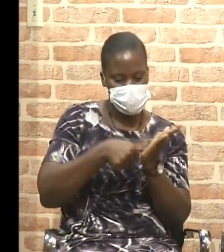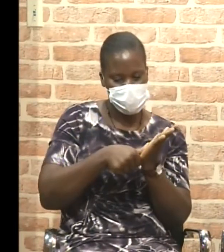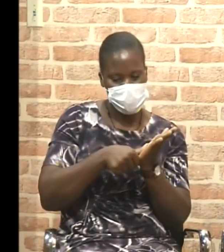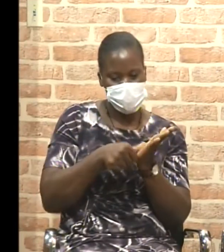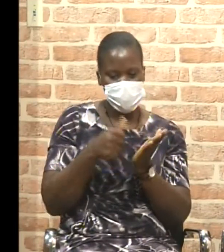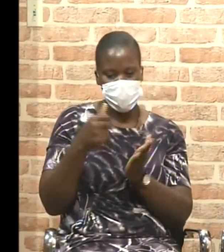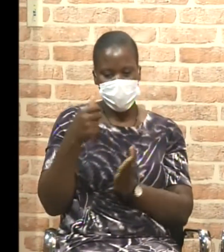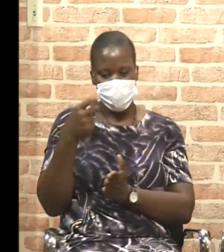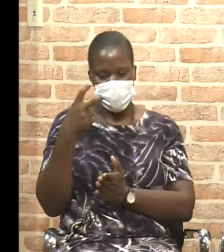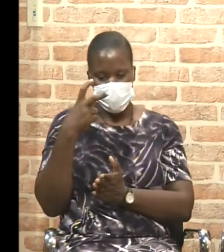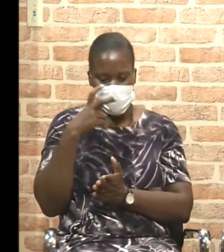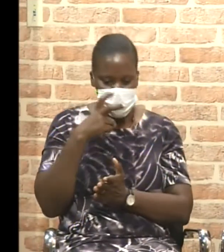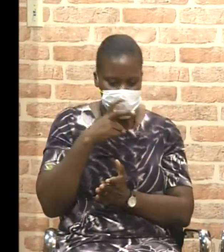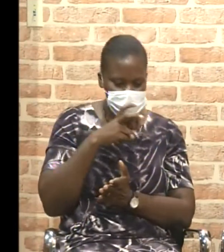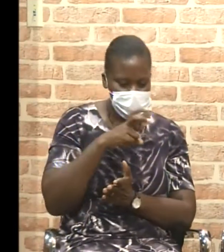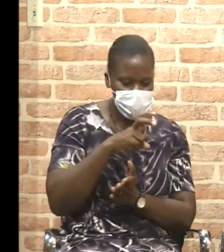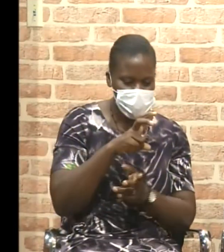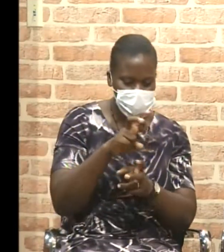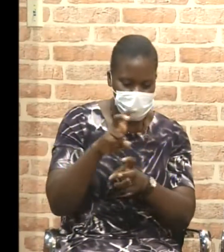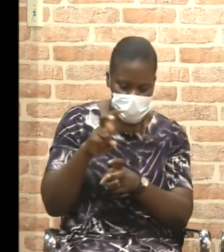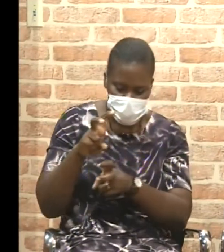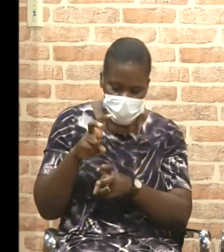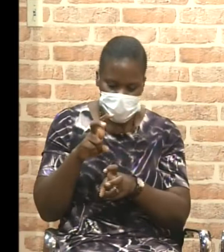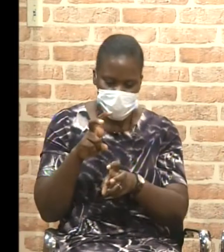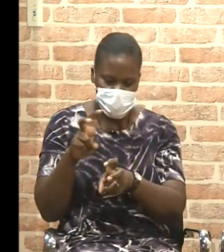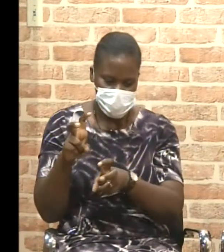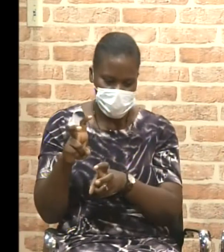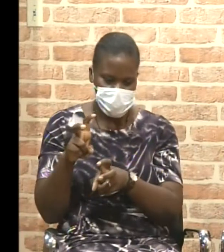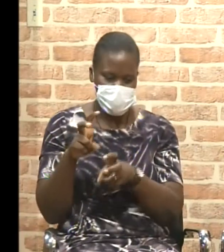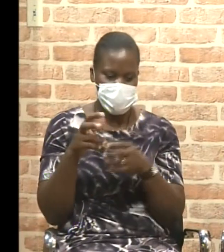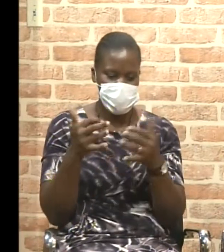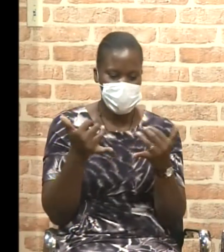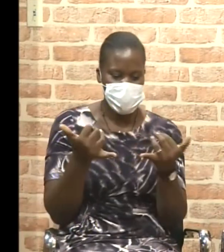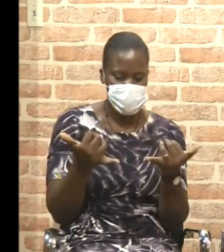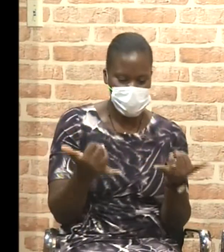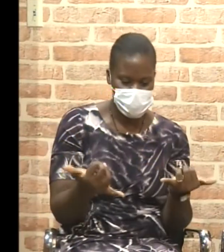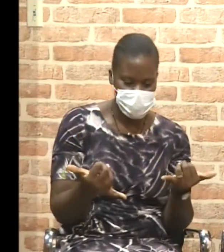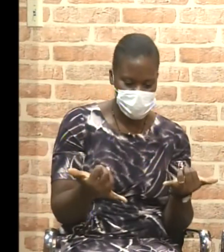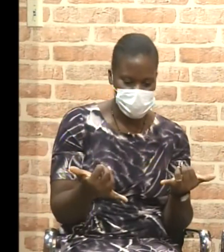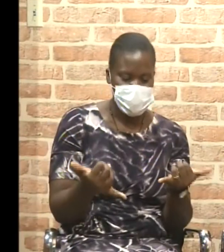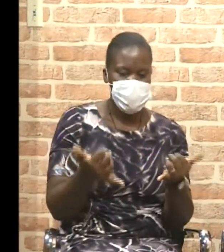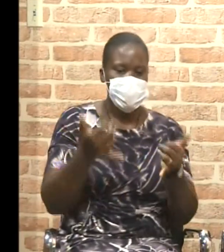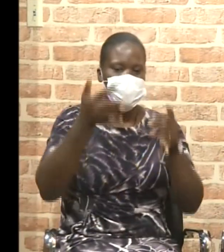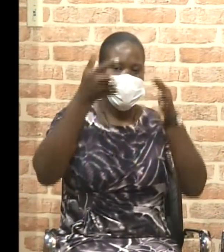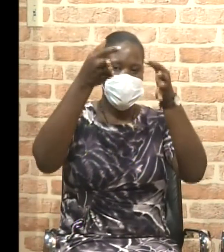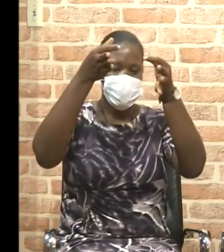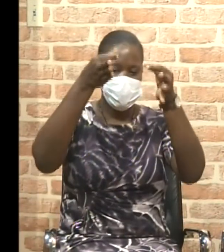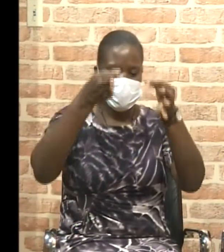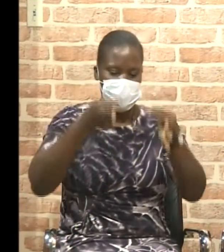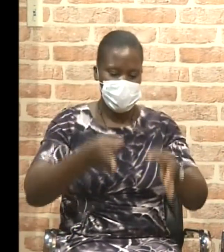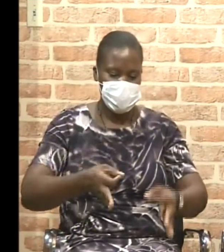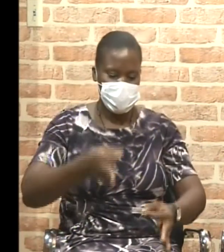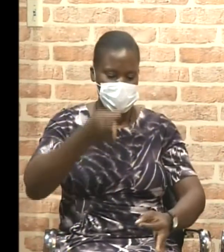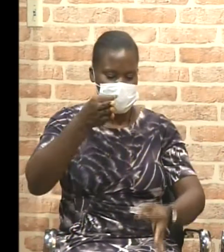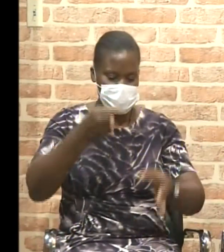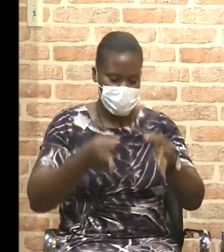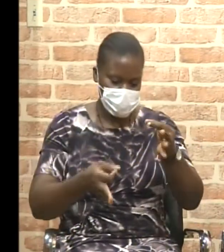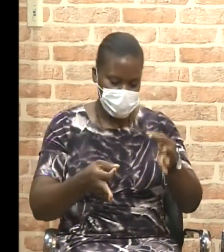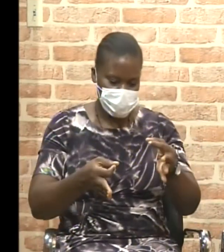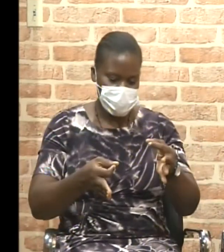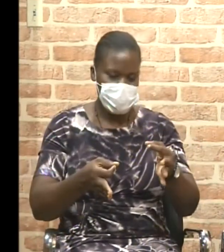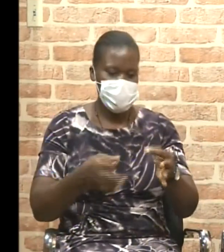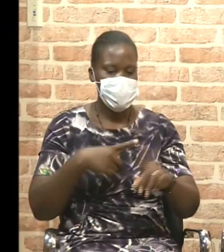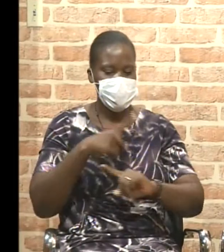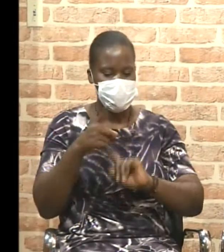qui appuie, qui collaboration, qui est capable de faire dans ce sens. Et maintenant, ce qui a trait à la justice, le monde, si vous avez des dossiers comme ça,